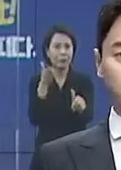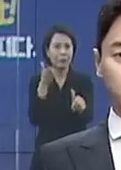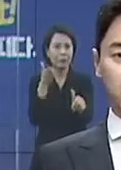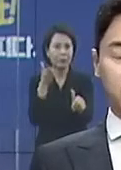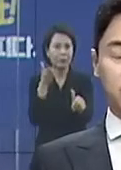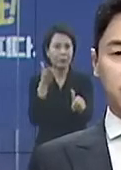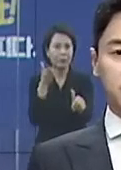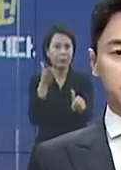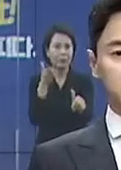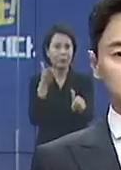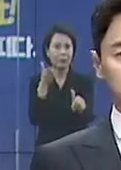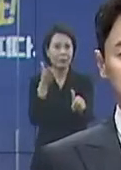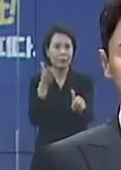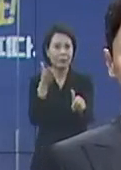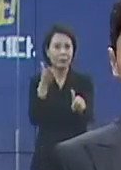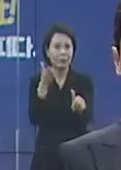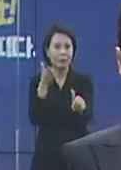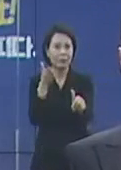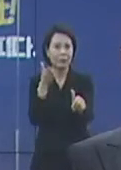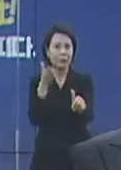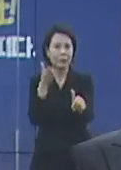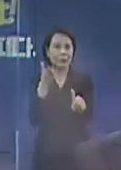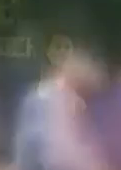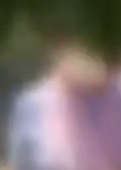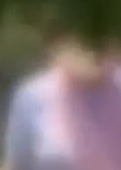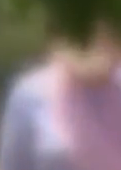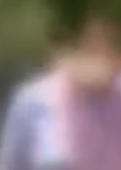건의했습니다. 보도에 허지영 기자입니다.